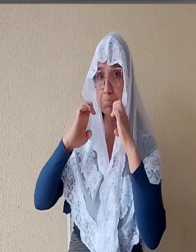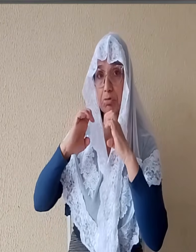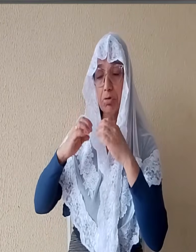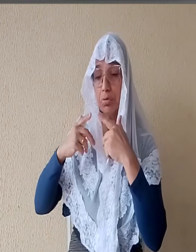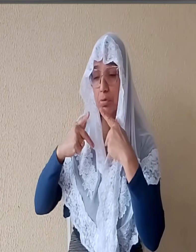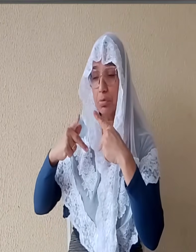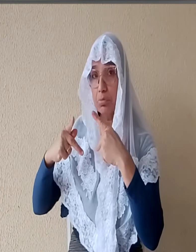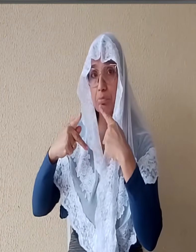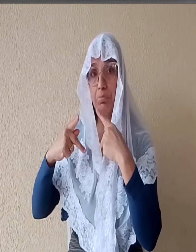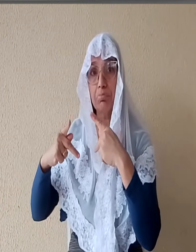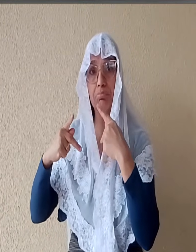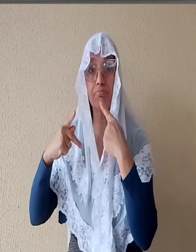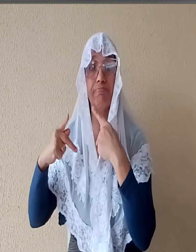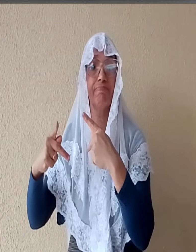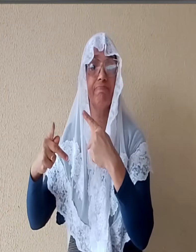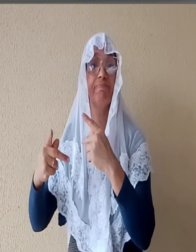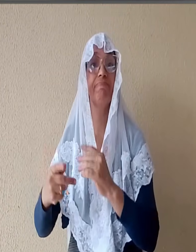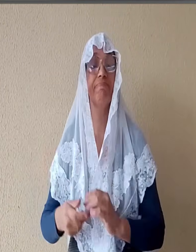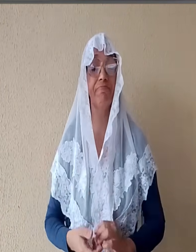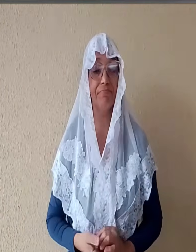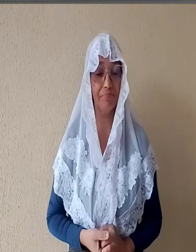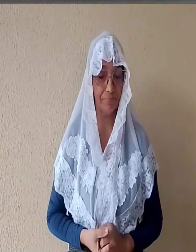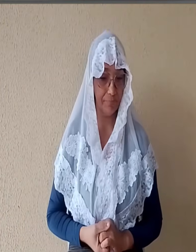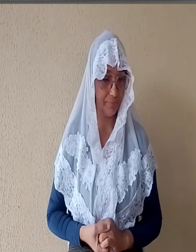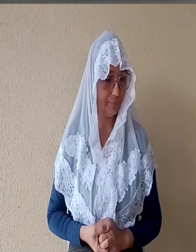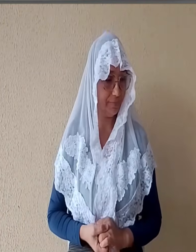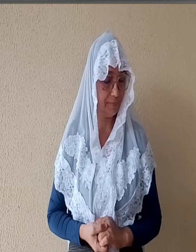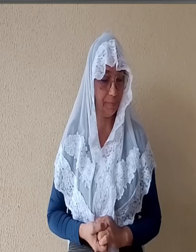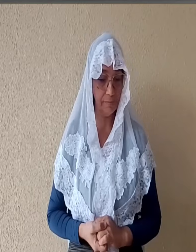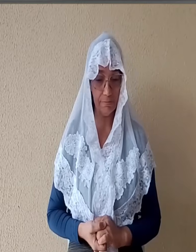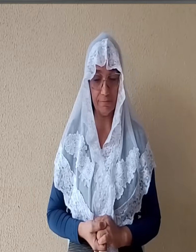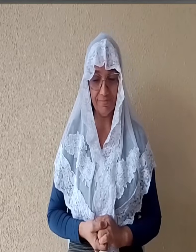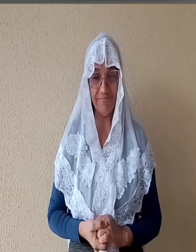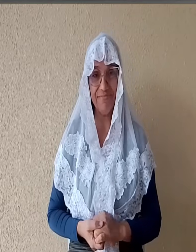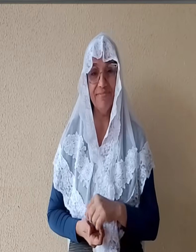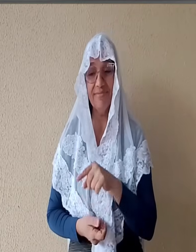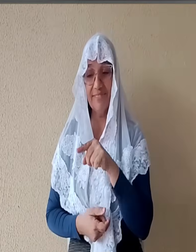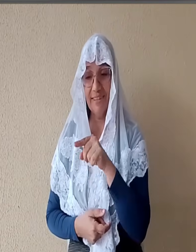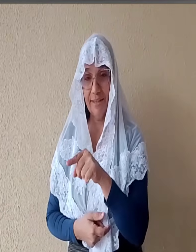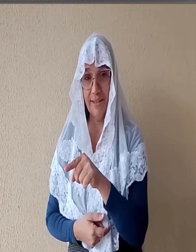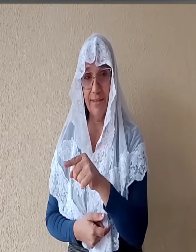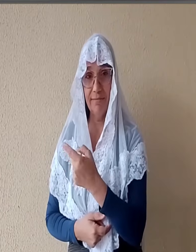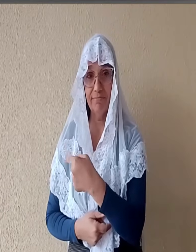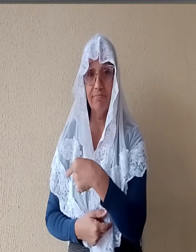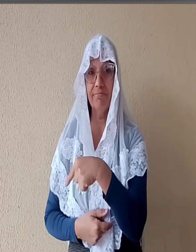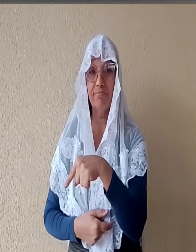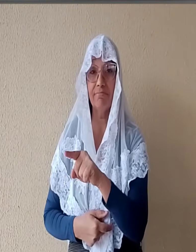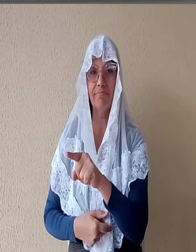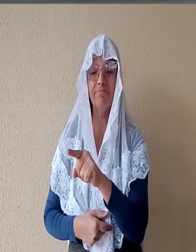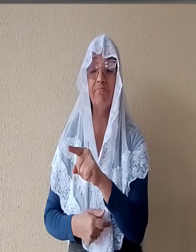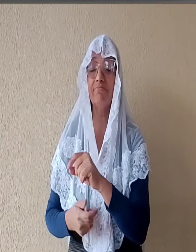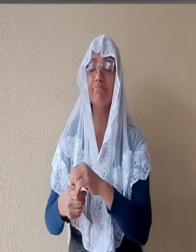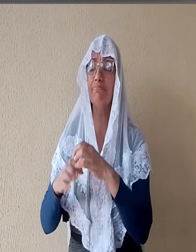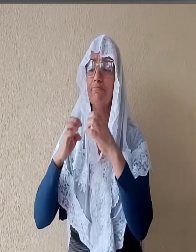ele fazia os mesmos processos diante de Deus. Nós chegamos aqui, Deus seja